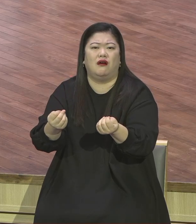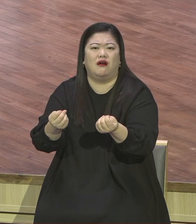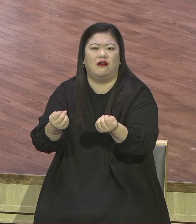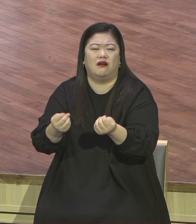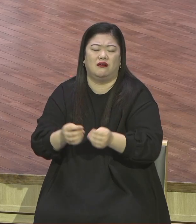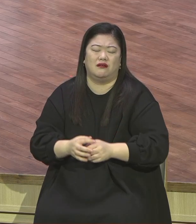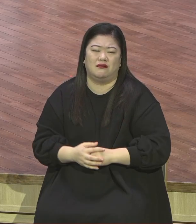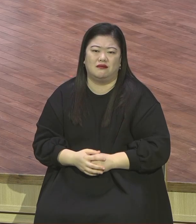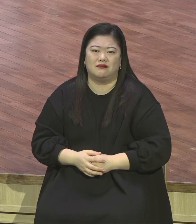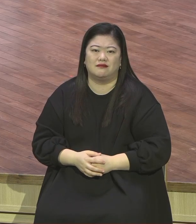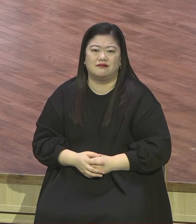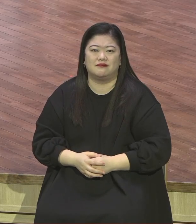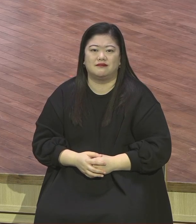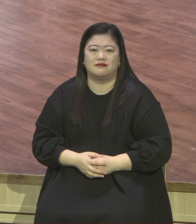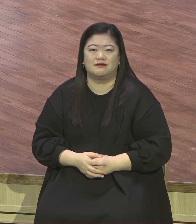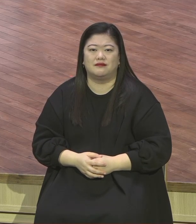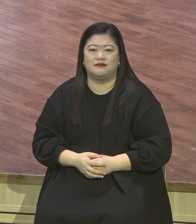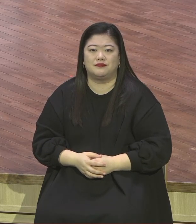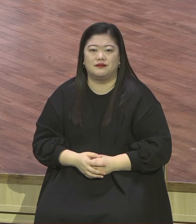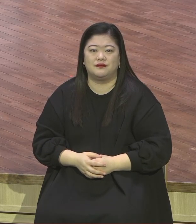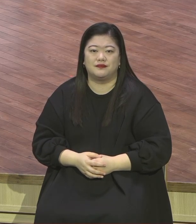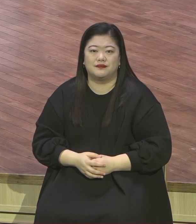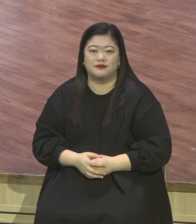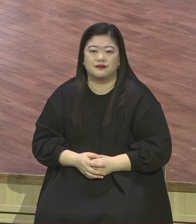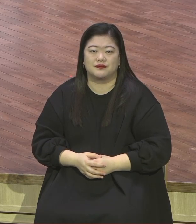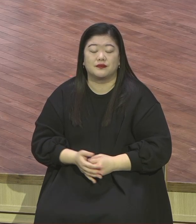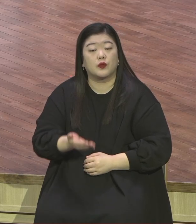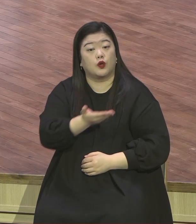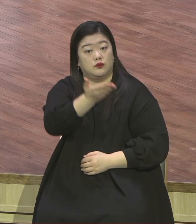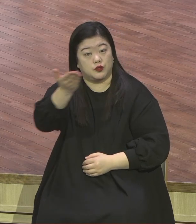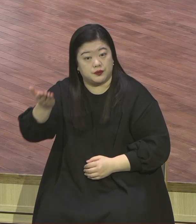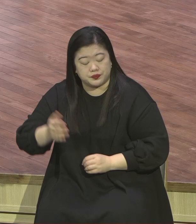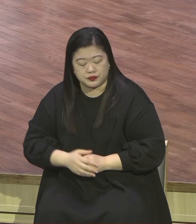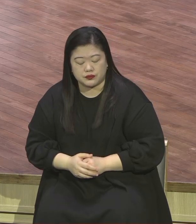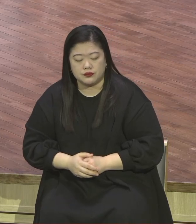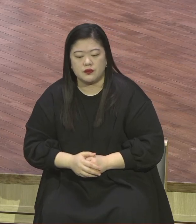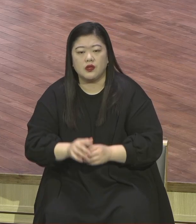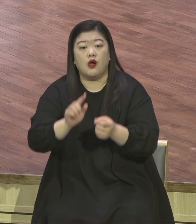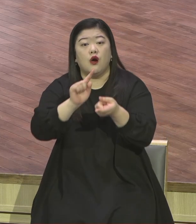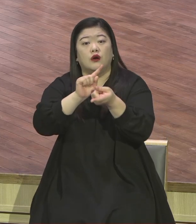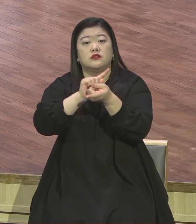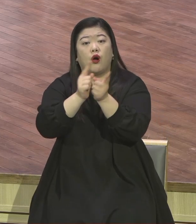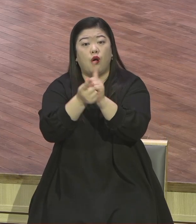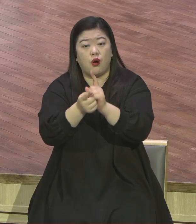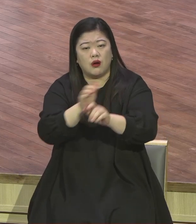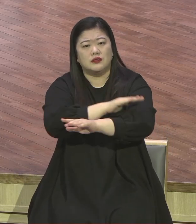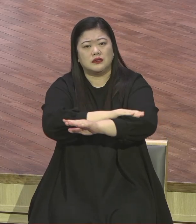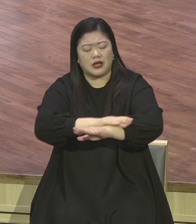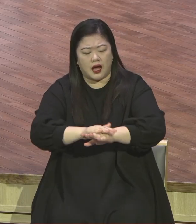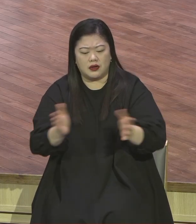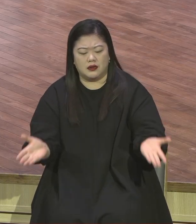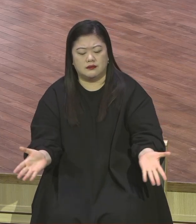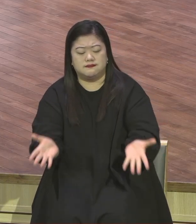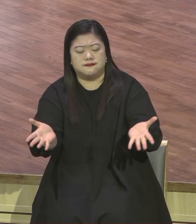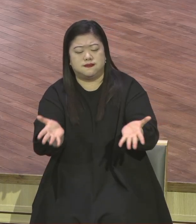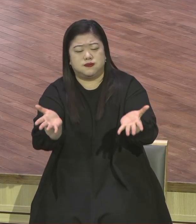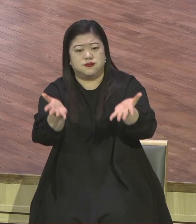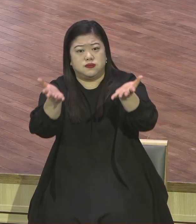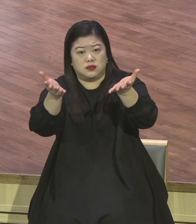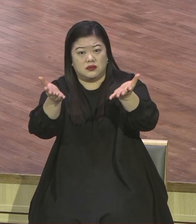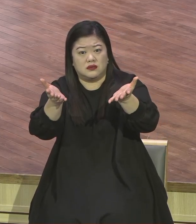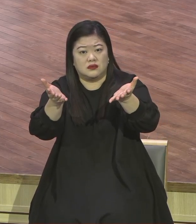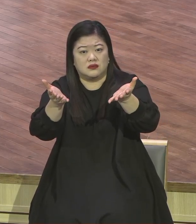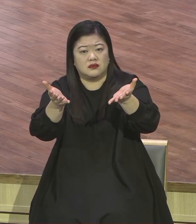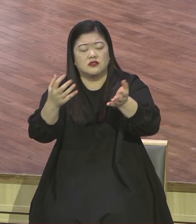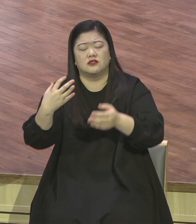우리는 이런 상황 가운데서 서로를 살리는 자리로 나가야 돼요. 그래서 중요한 것이 오늘 제목입니다.